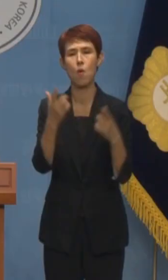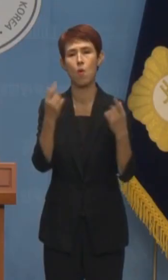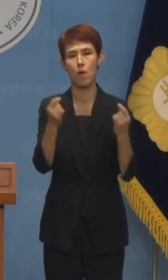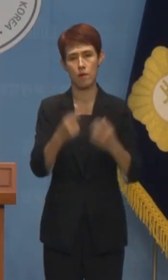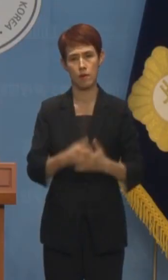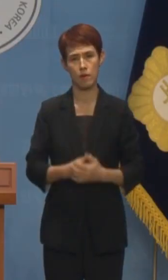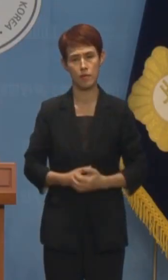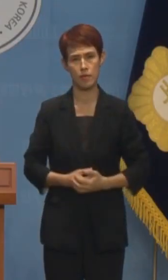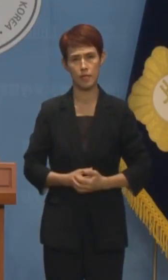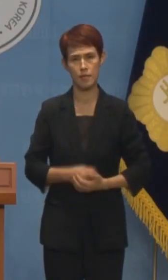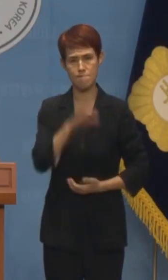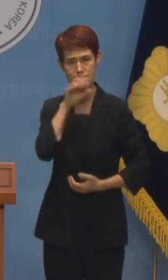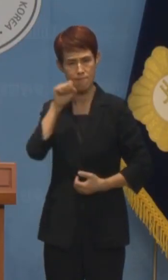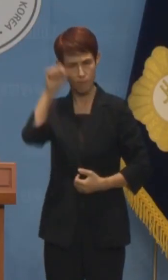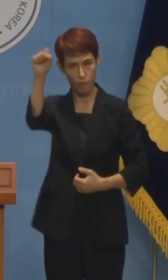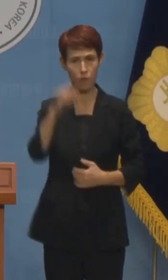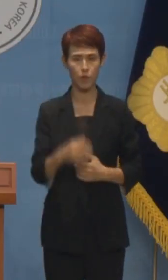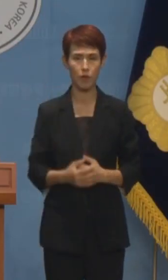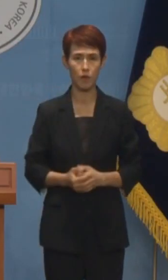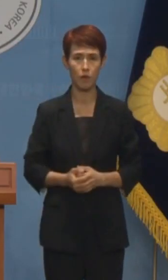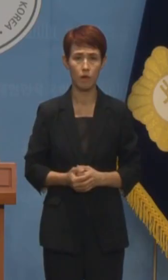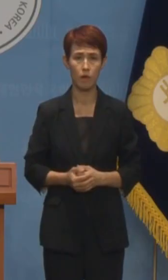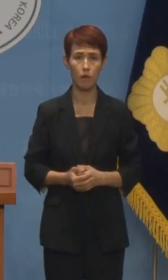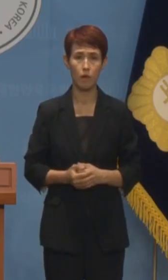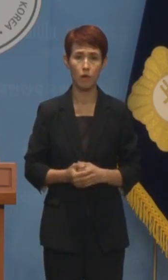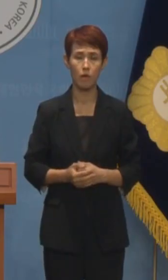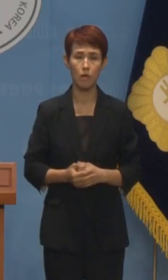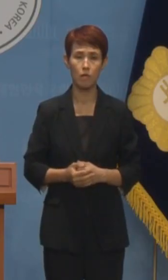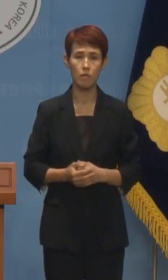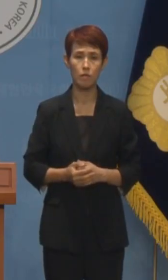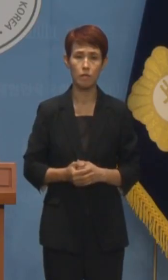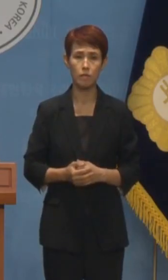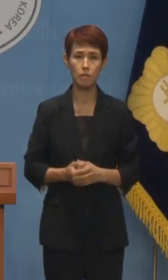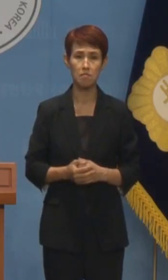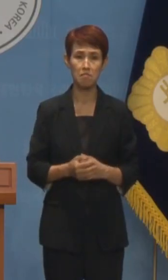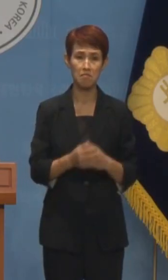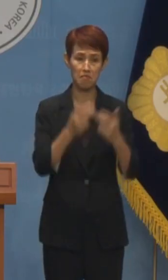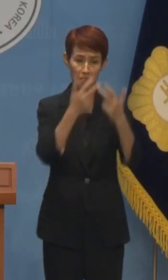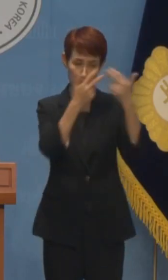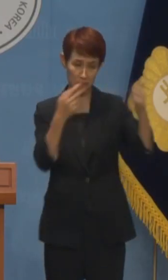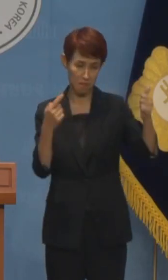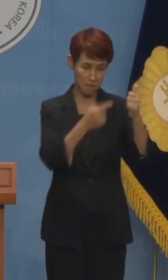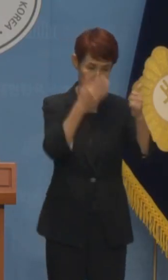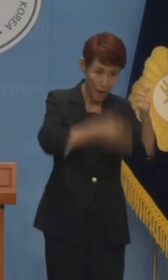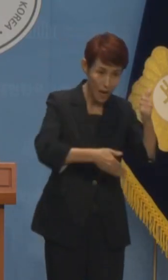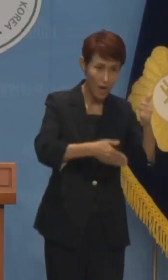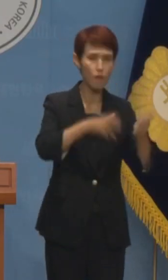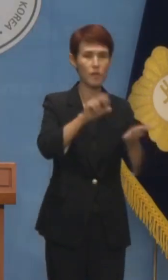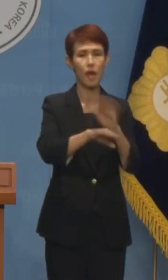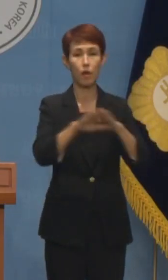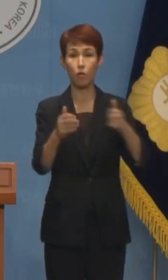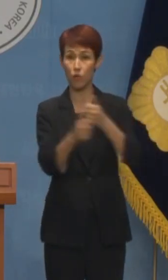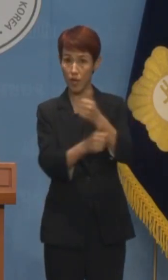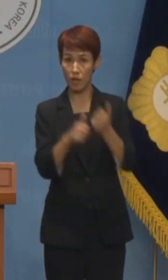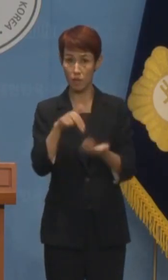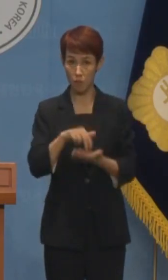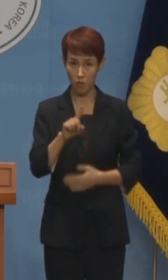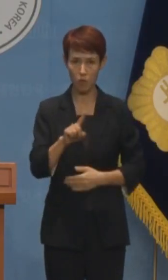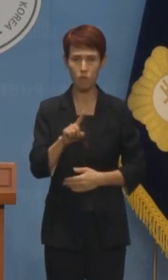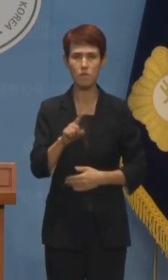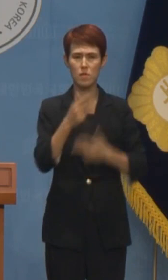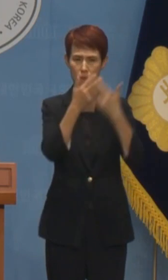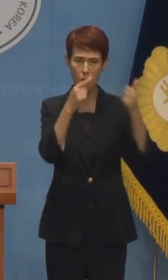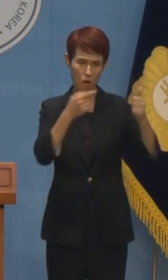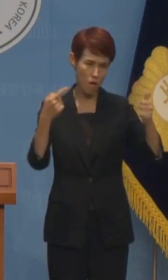강력히 규탄합니다. 올해 초에 민주당 당대표 테러대책위원회는 이재명 대표에 대한